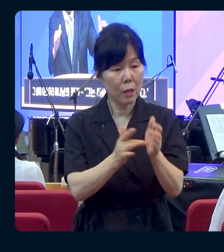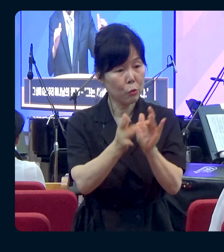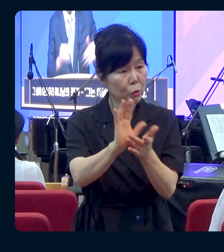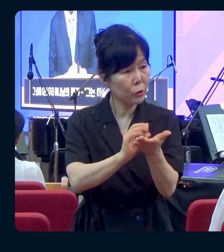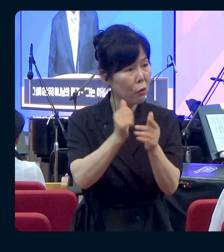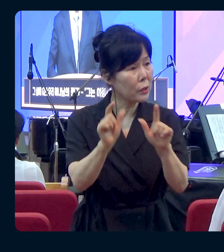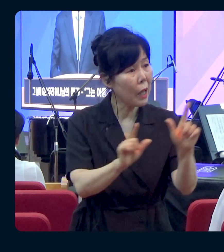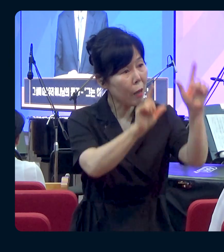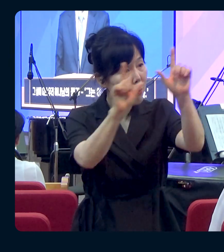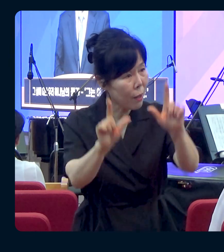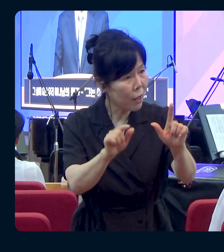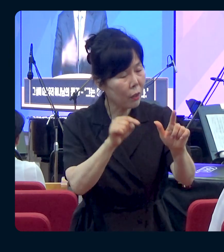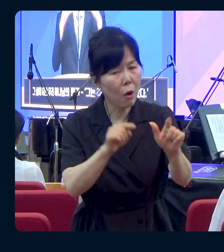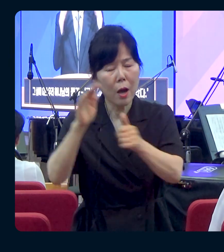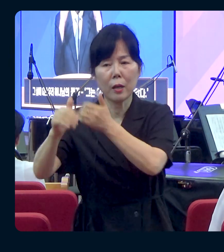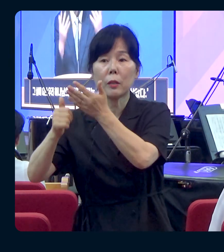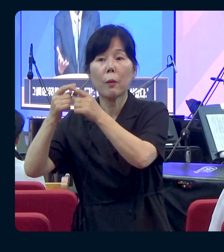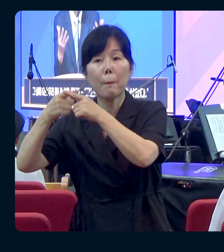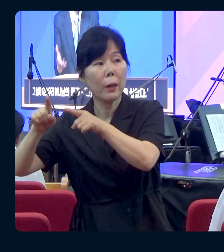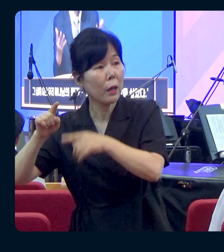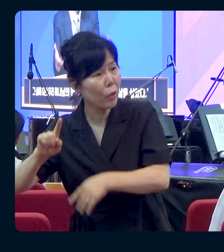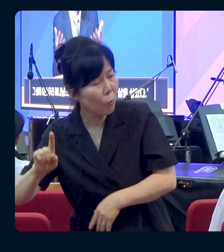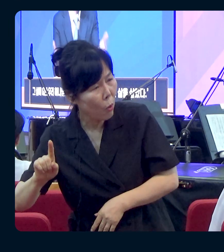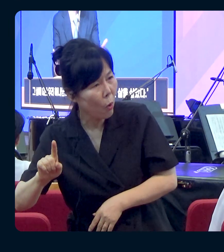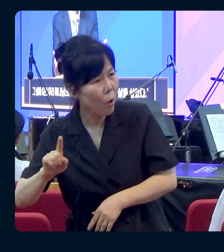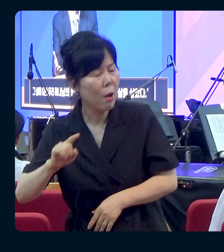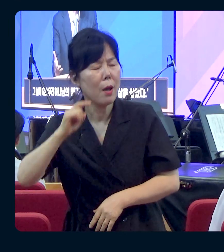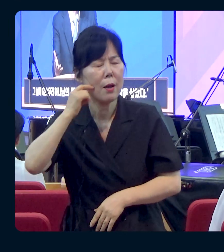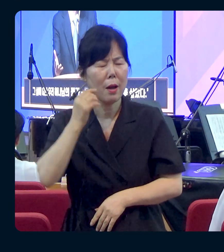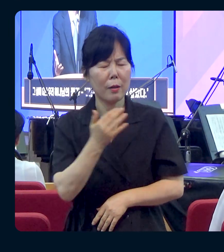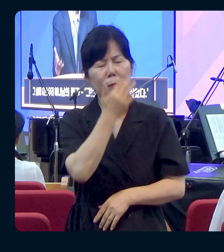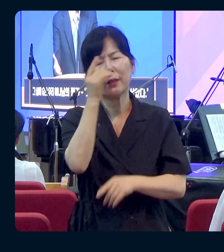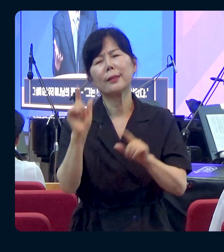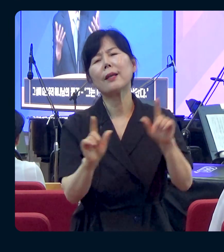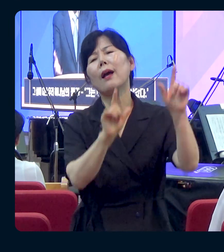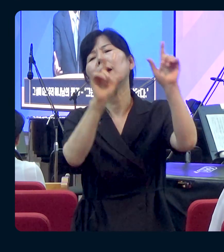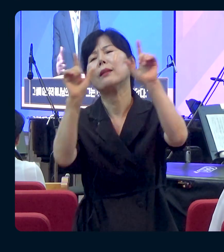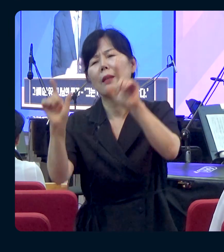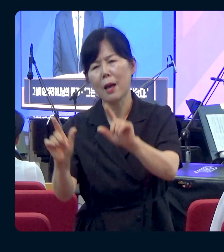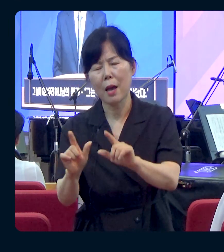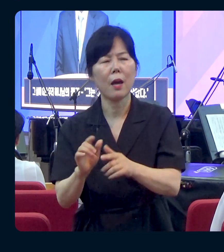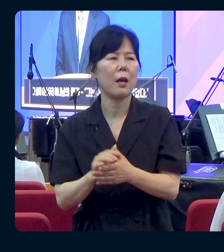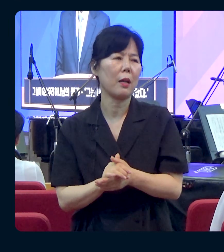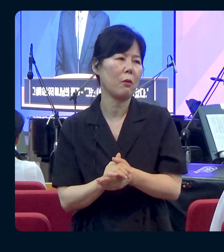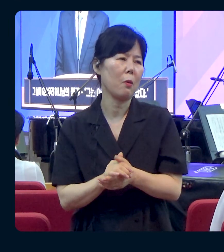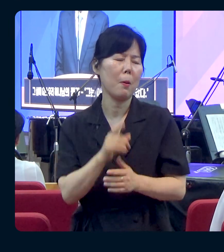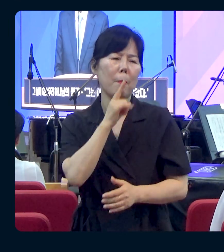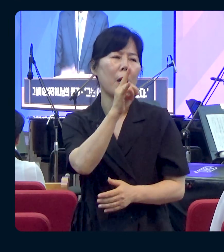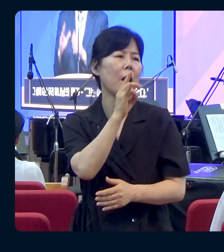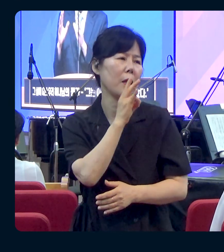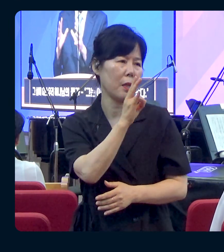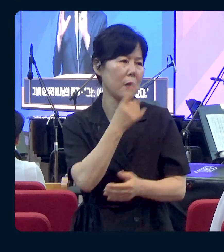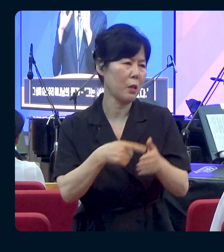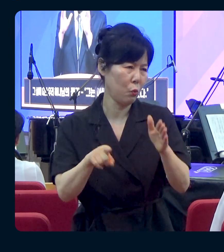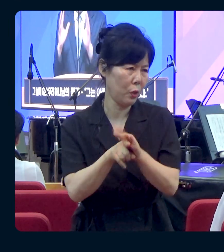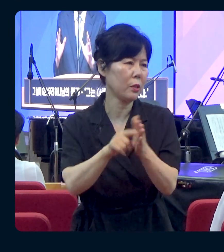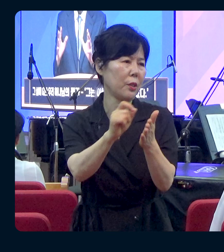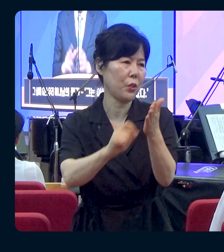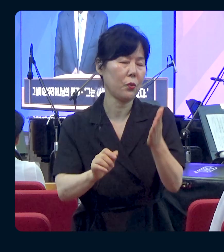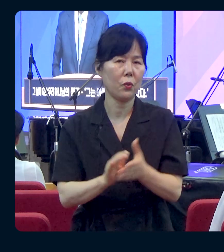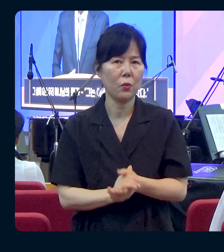그 삶에 대한 우리 하나님의 평가는요, 그가 아름다운 삶을 산 것이다 라는 그런 것이다.